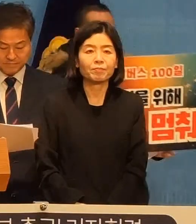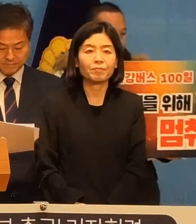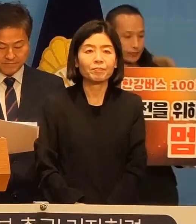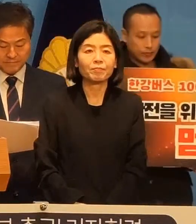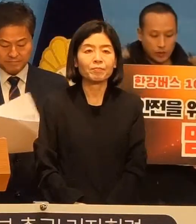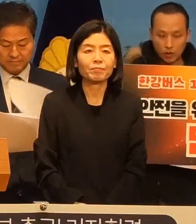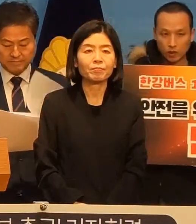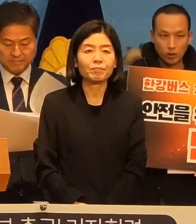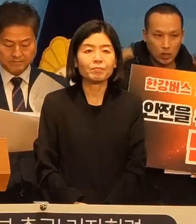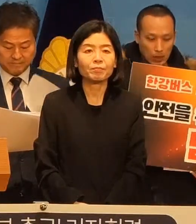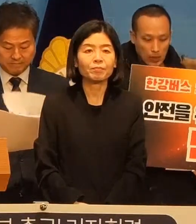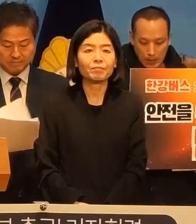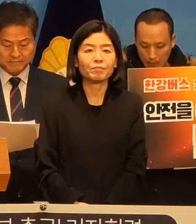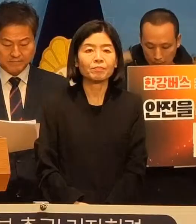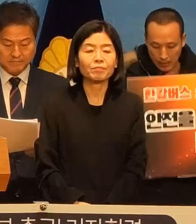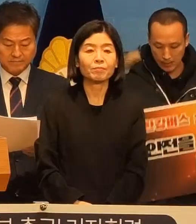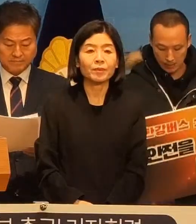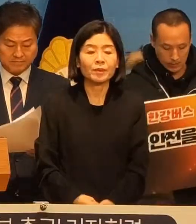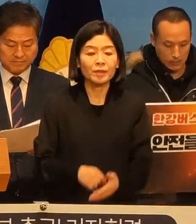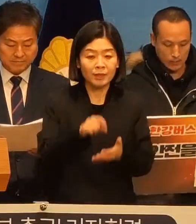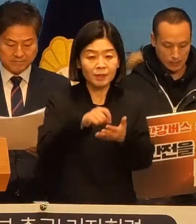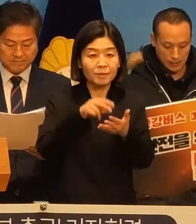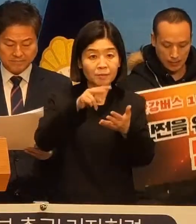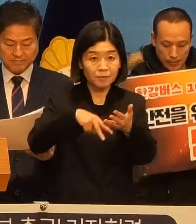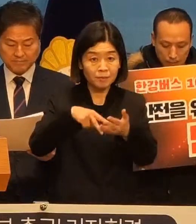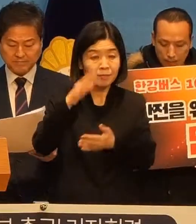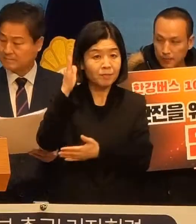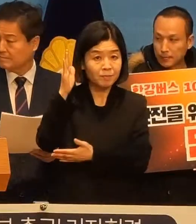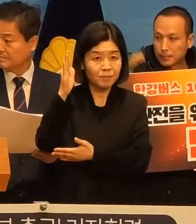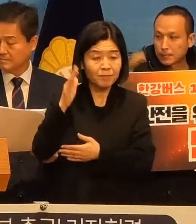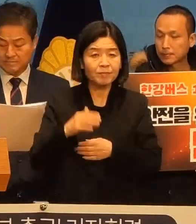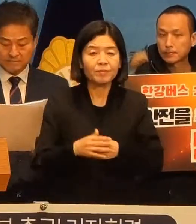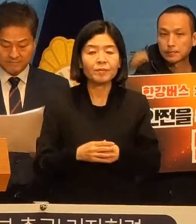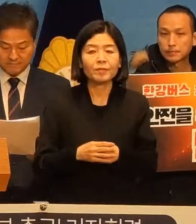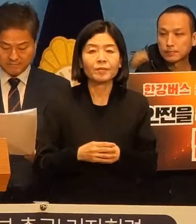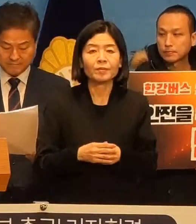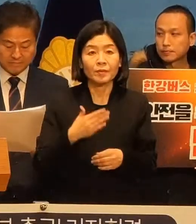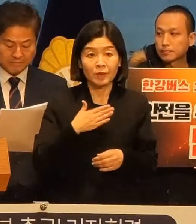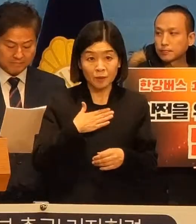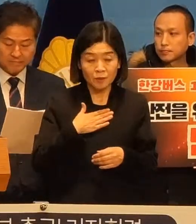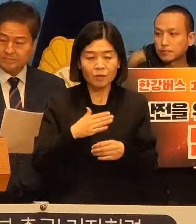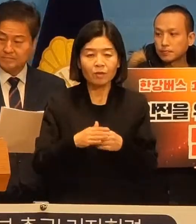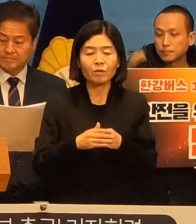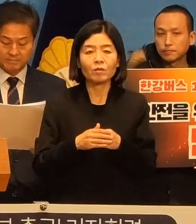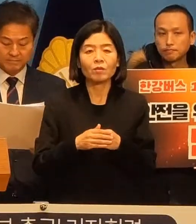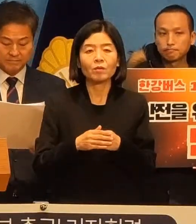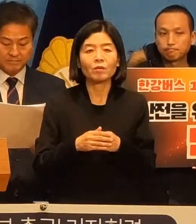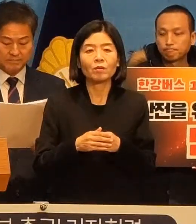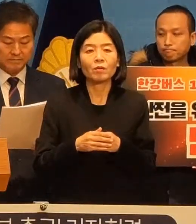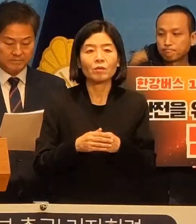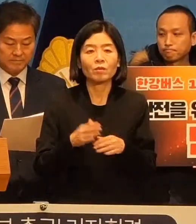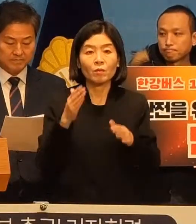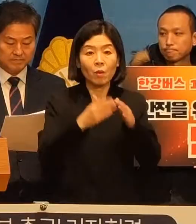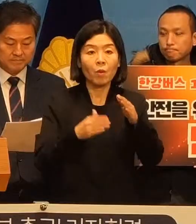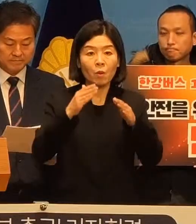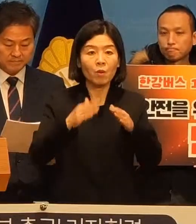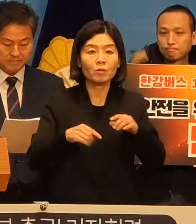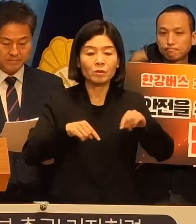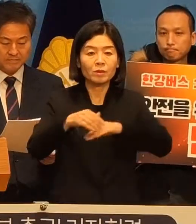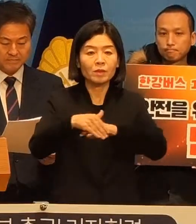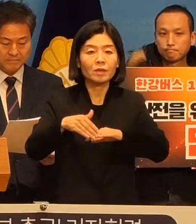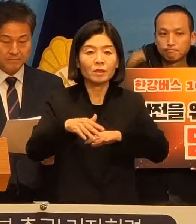예, 그러면 기자회견 낭독을 하겠습니다. 기자회견 낭독에 앞서서 저는 공공교통 네트워크의 정책센터를 맡고